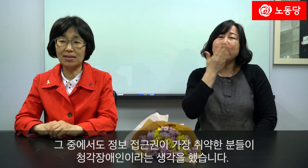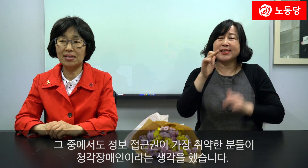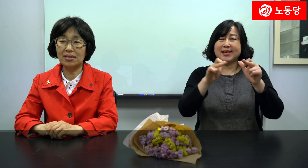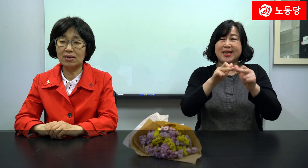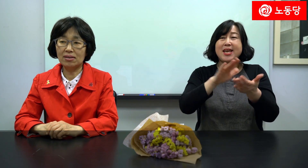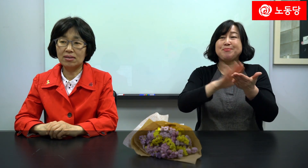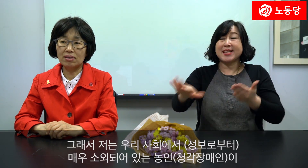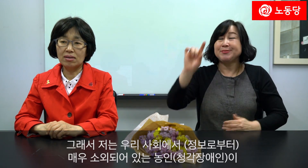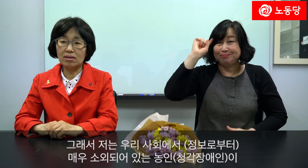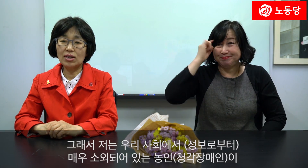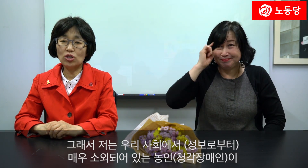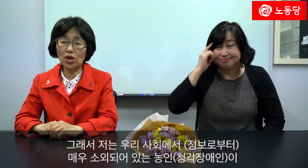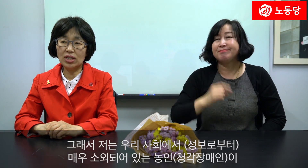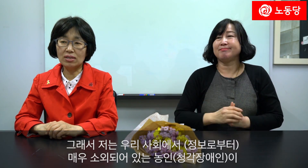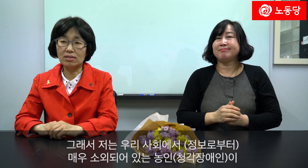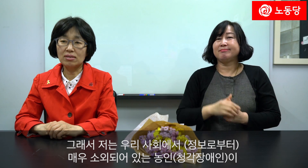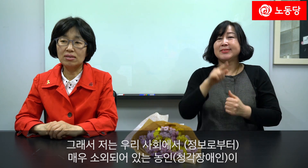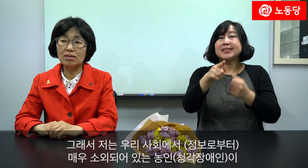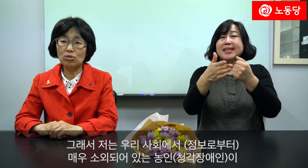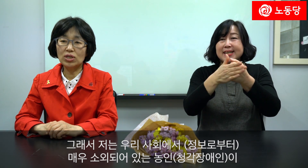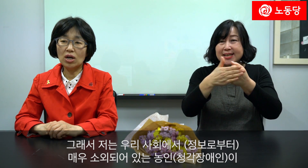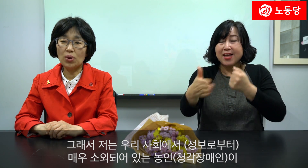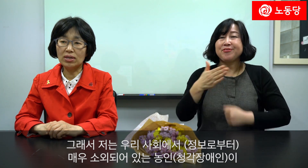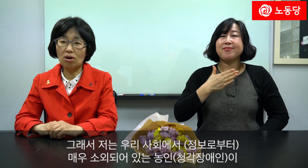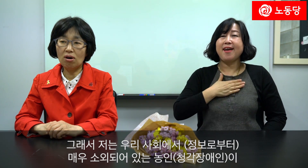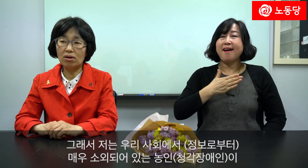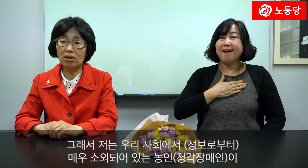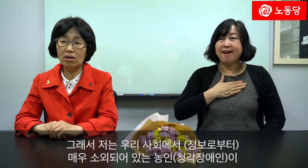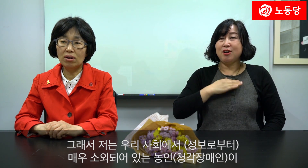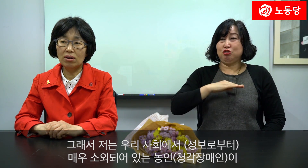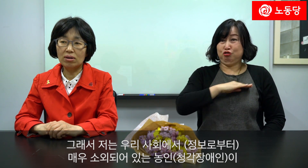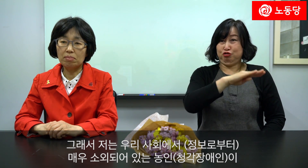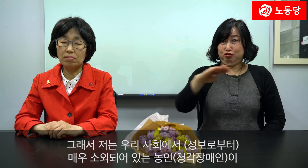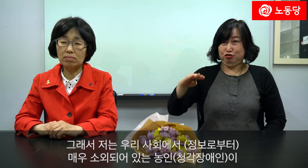했습니다. 그래서 저는 우리 사회에서